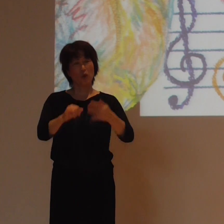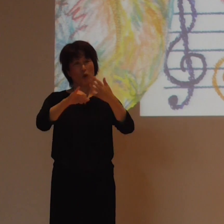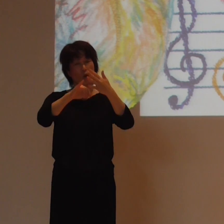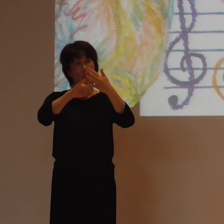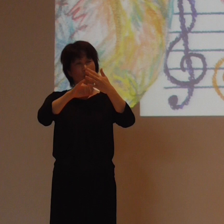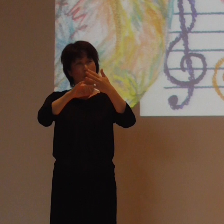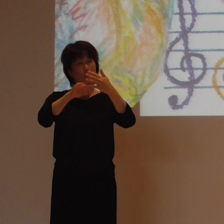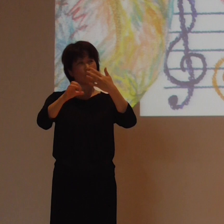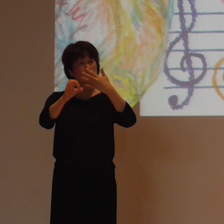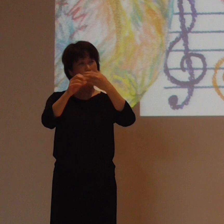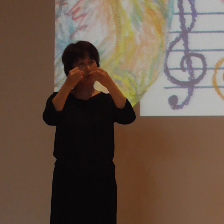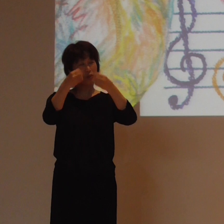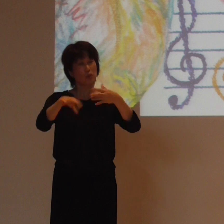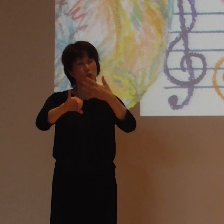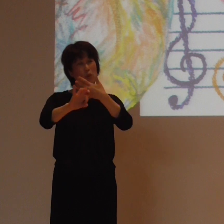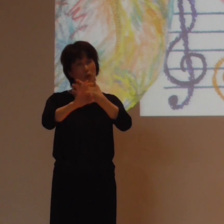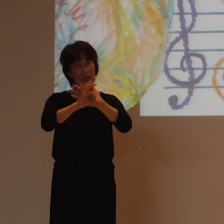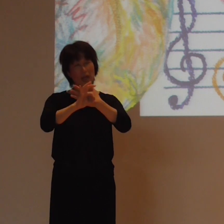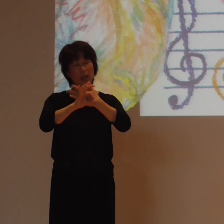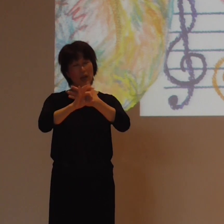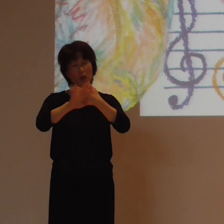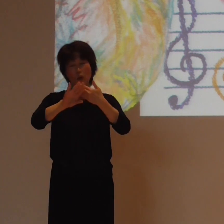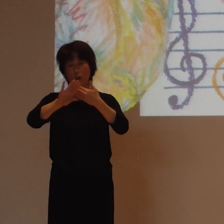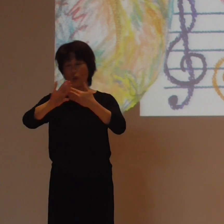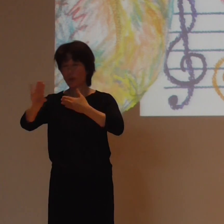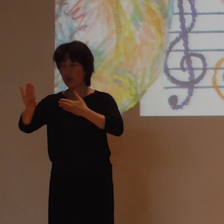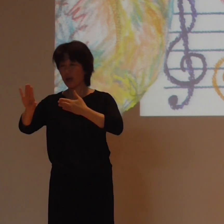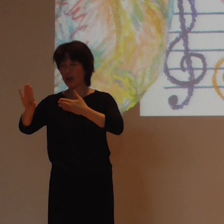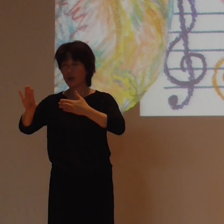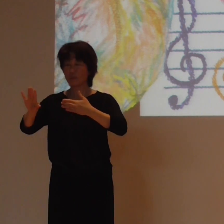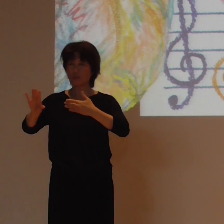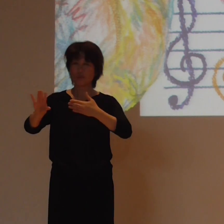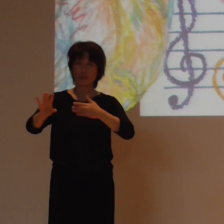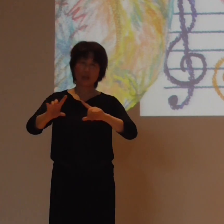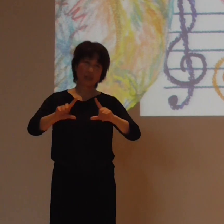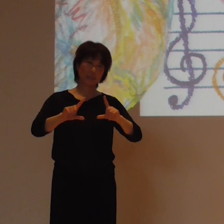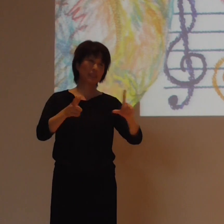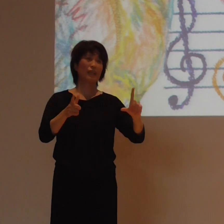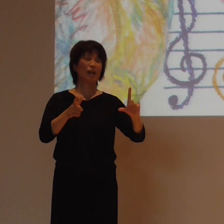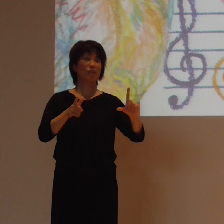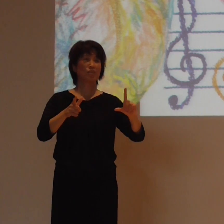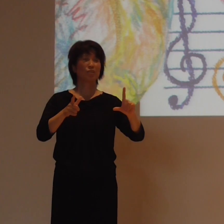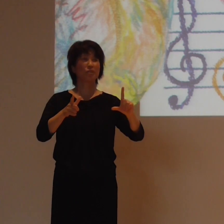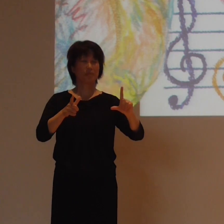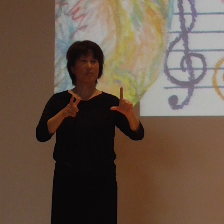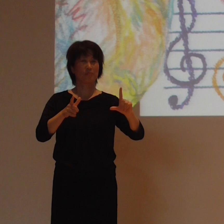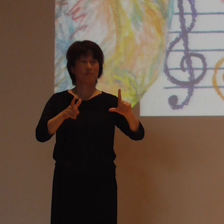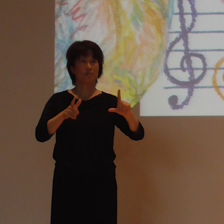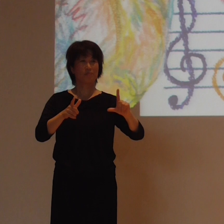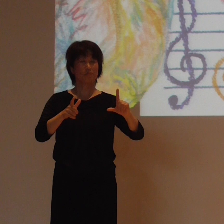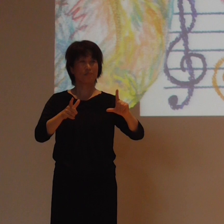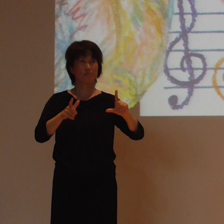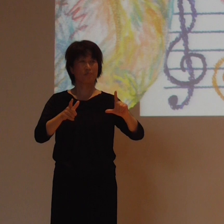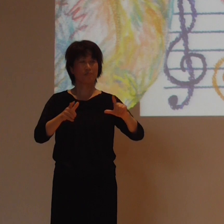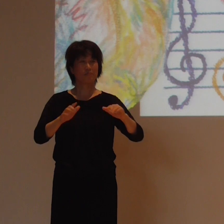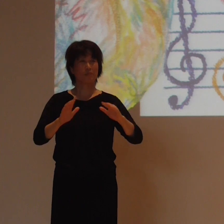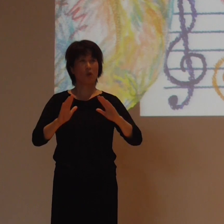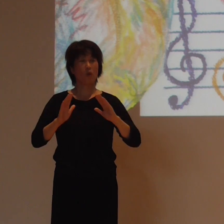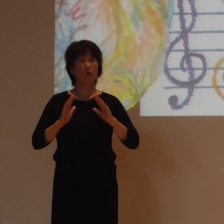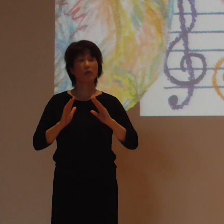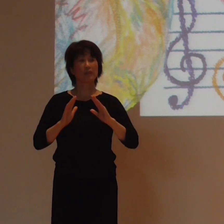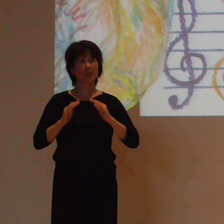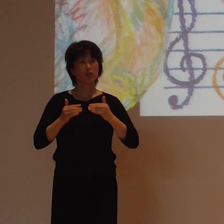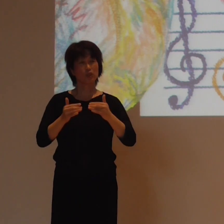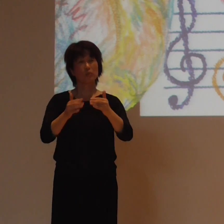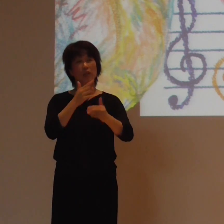としてどこにも負けないような奏で方をしてほしいな。そして障害を持ったけれ